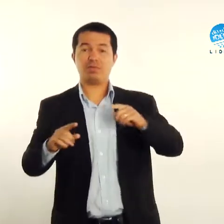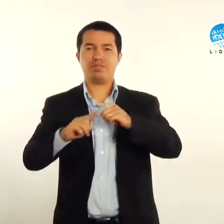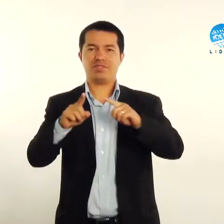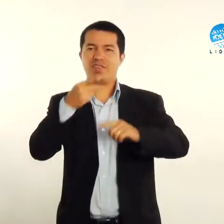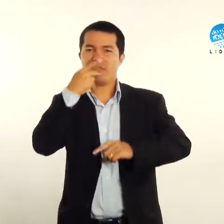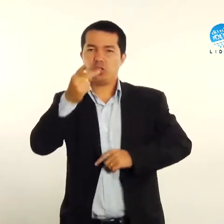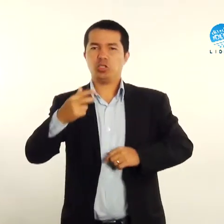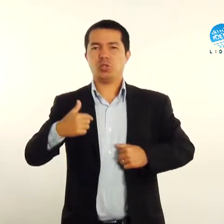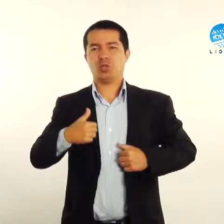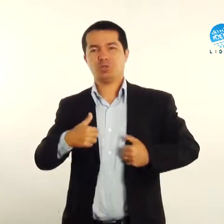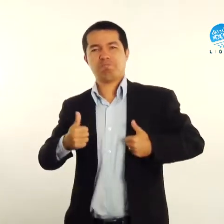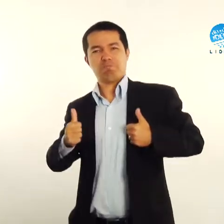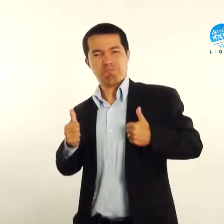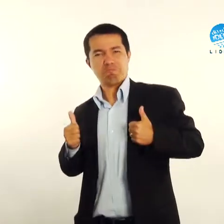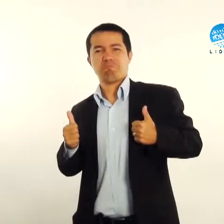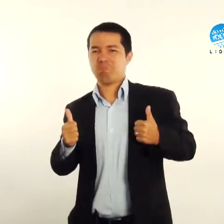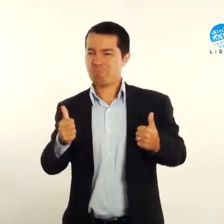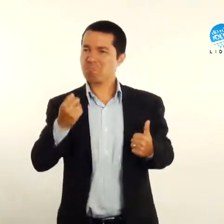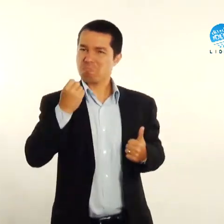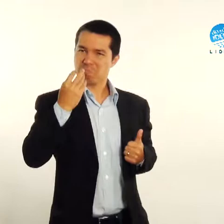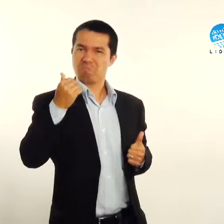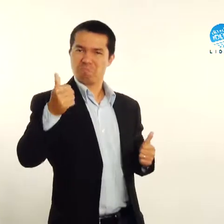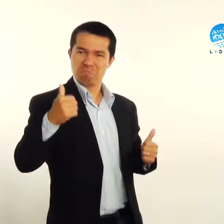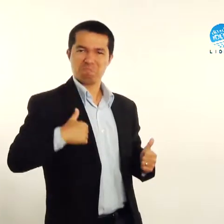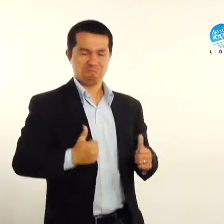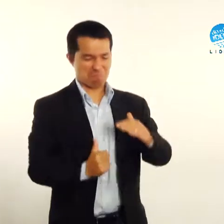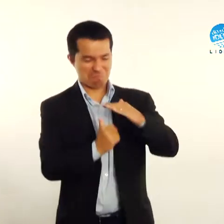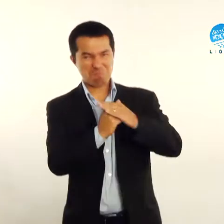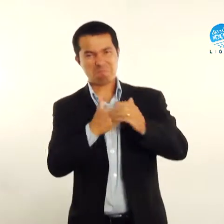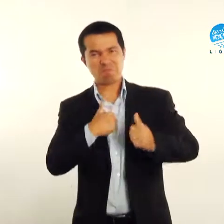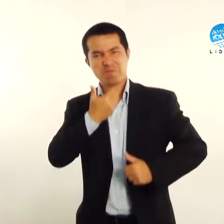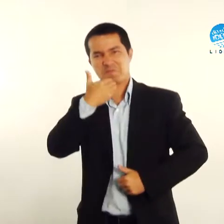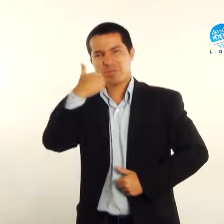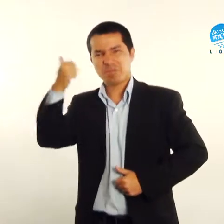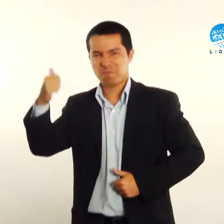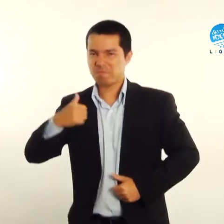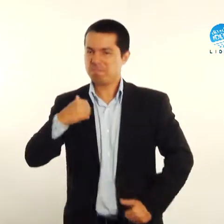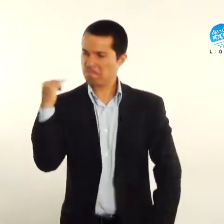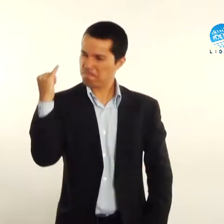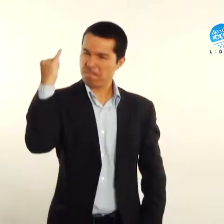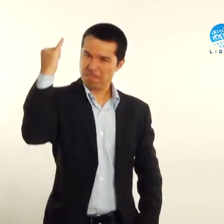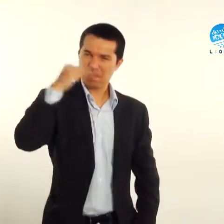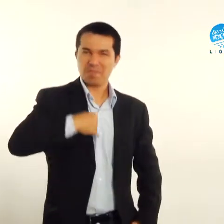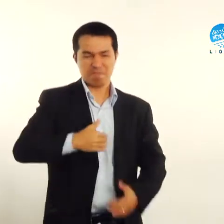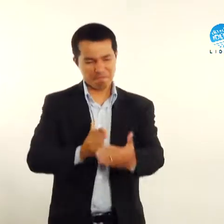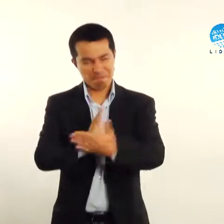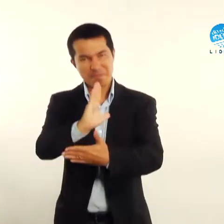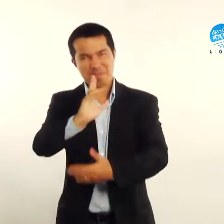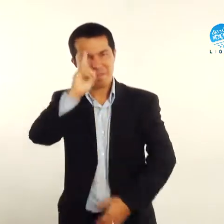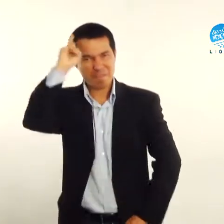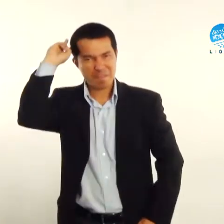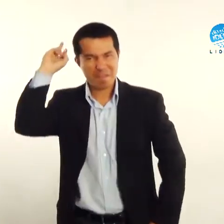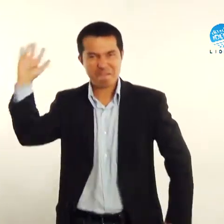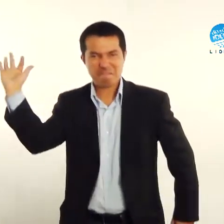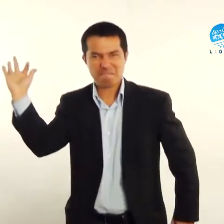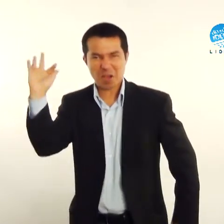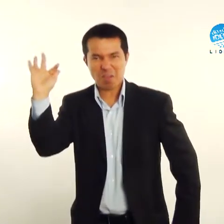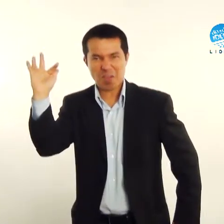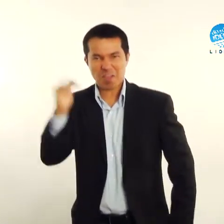aí a gente diz: não, eu sou o melhor, eu sou o maior. Ou, dependendo da fase da vida,